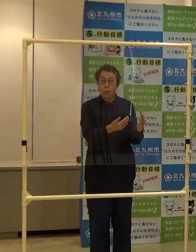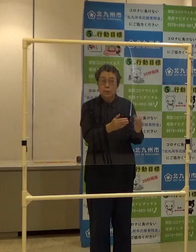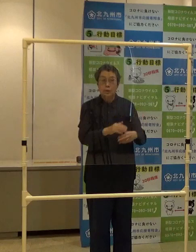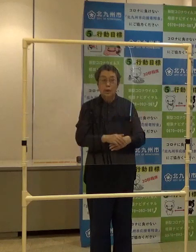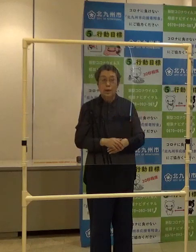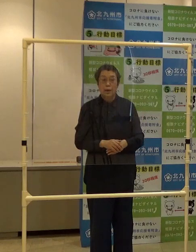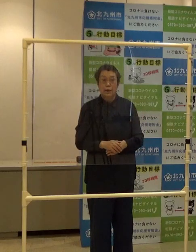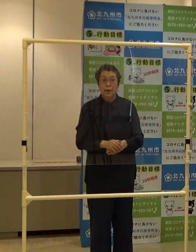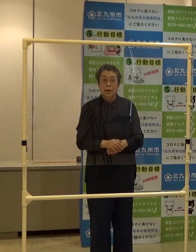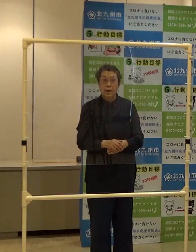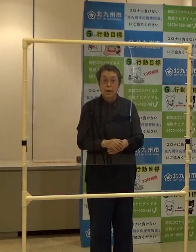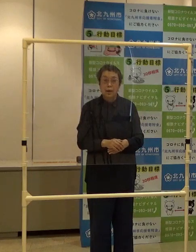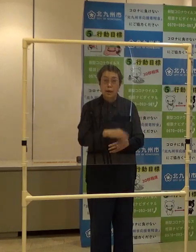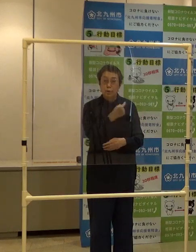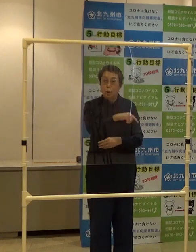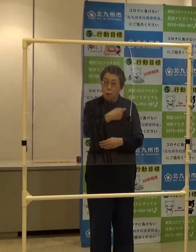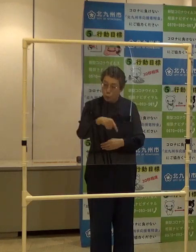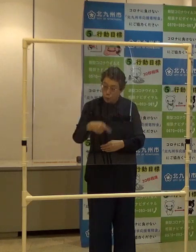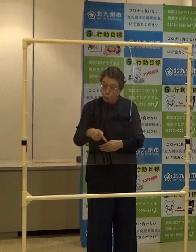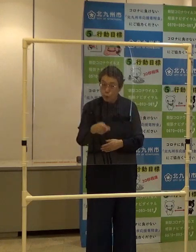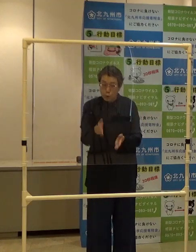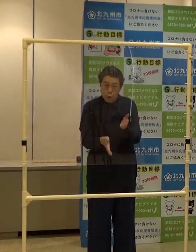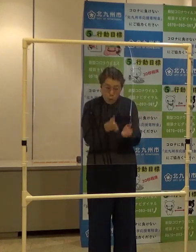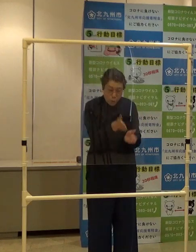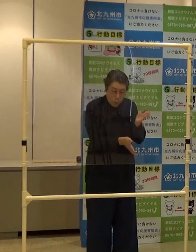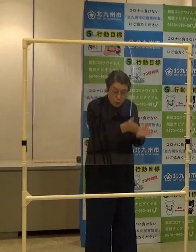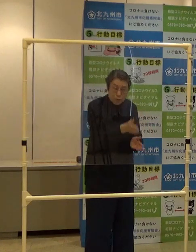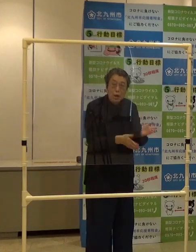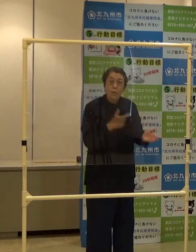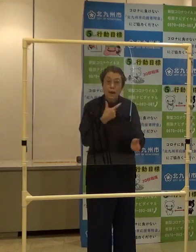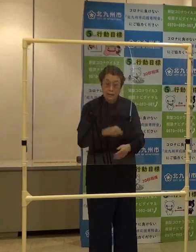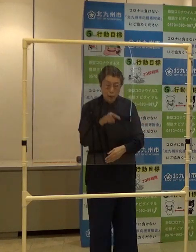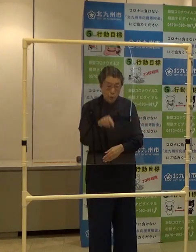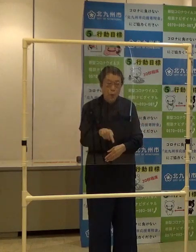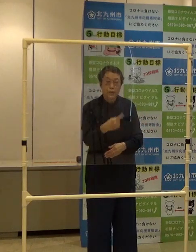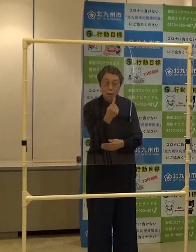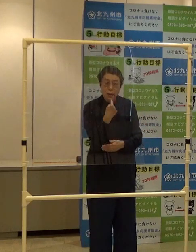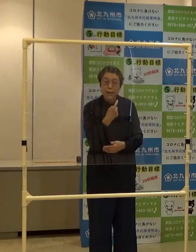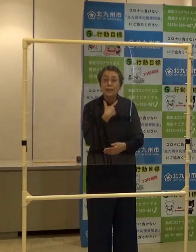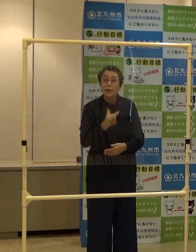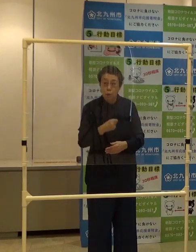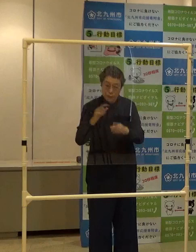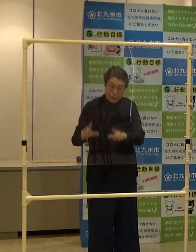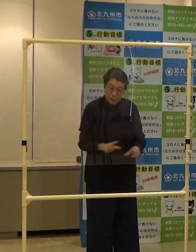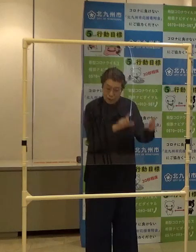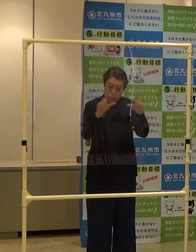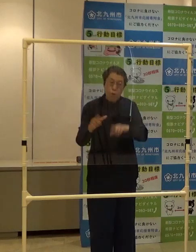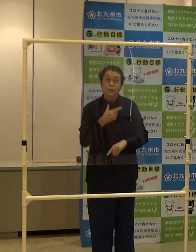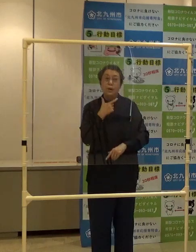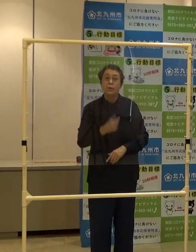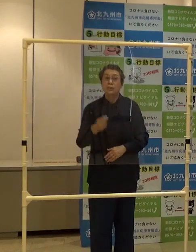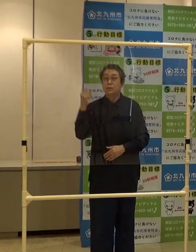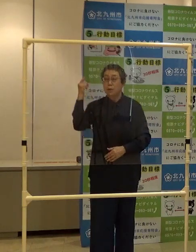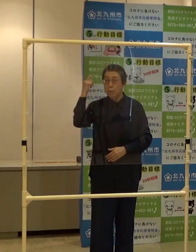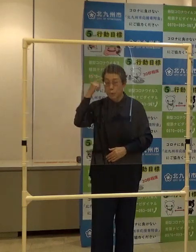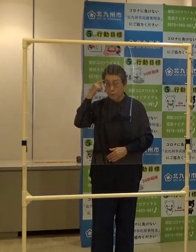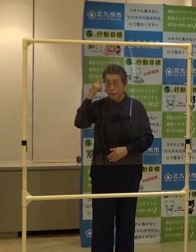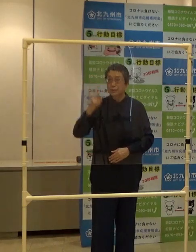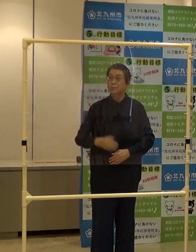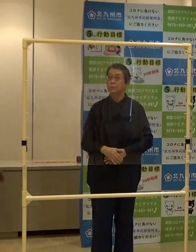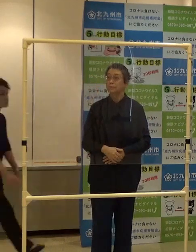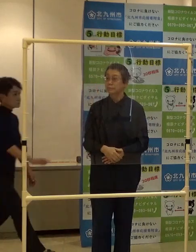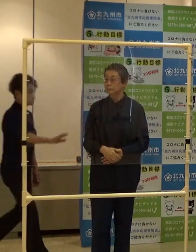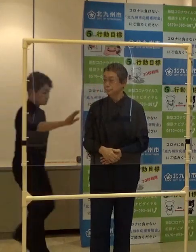と学んでほしいなと、過ごしてほしいなというふうに思います。